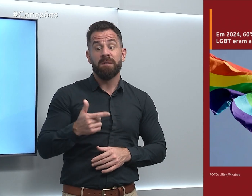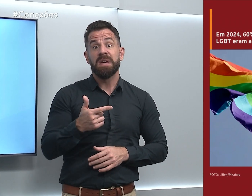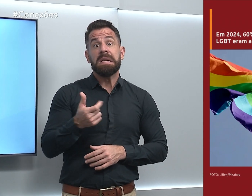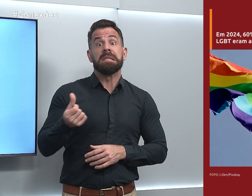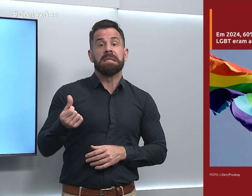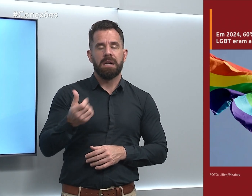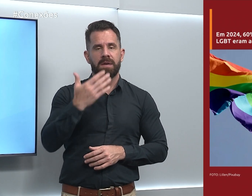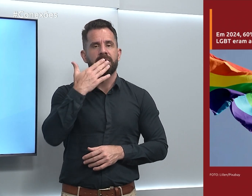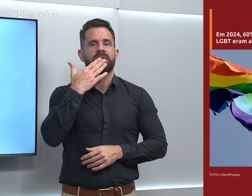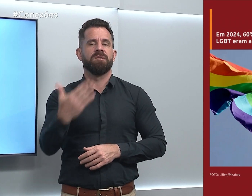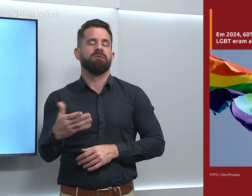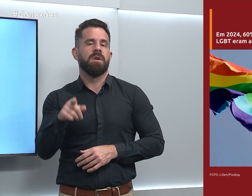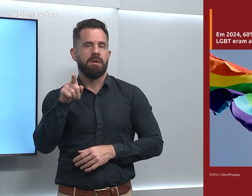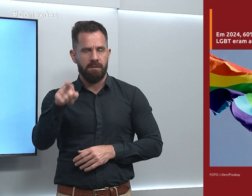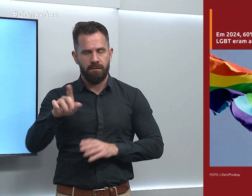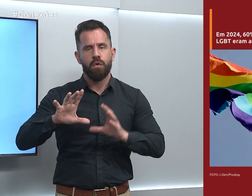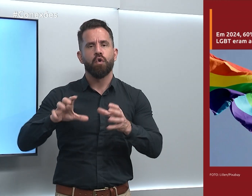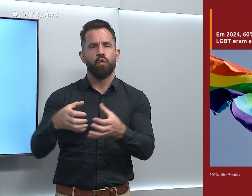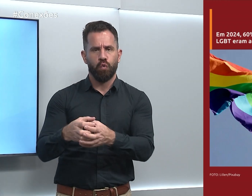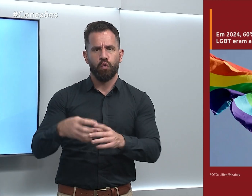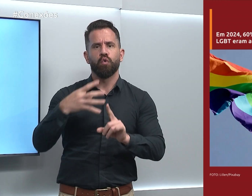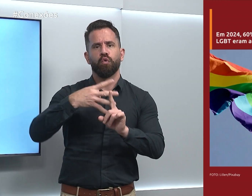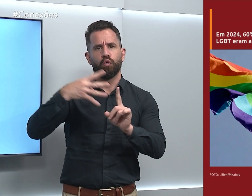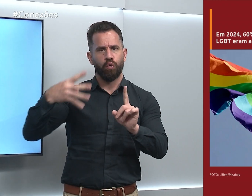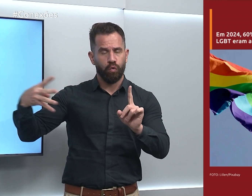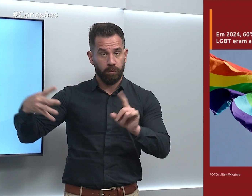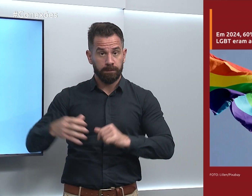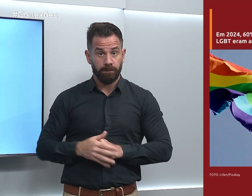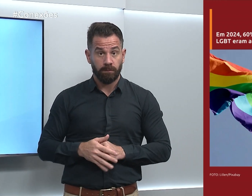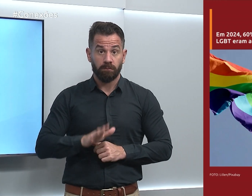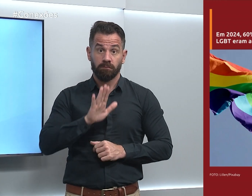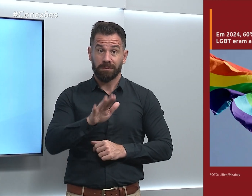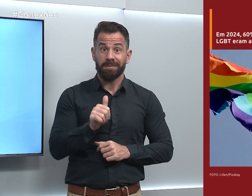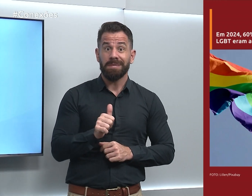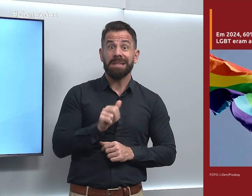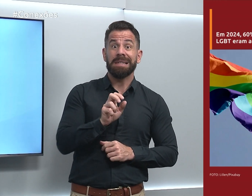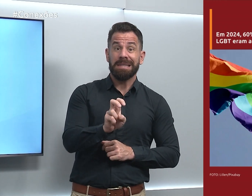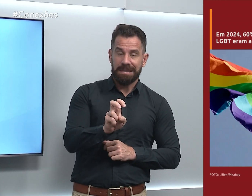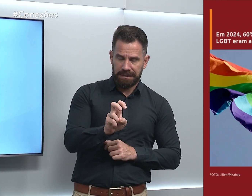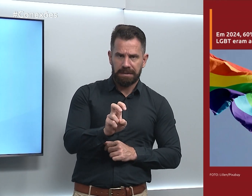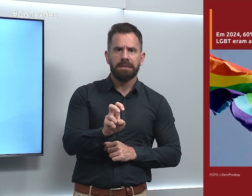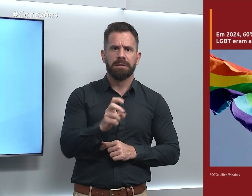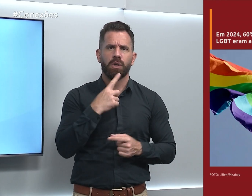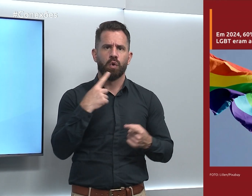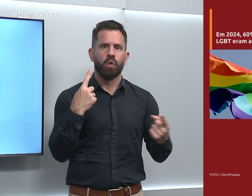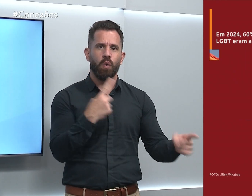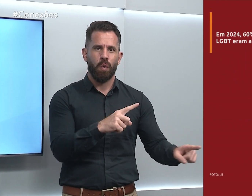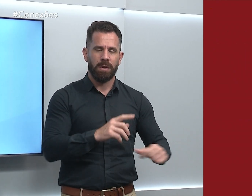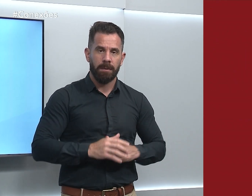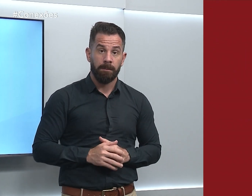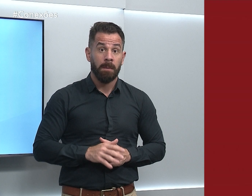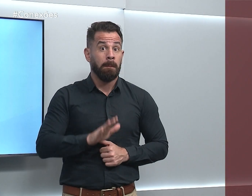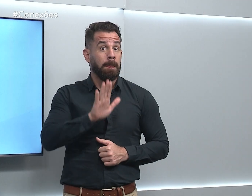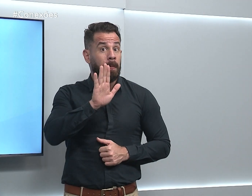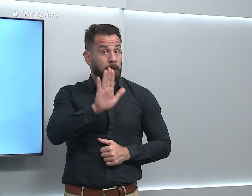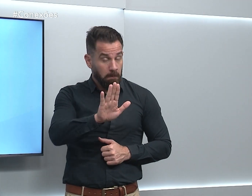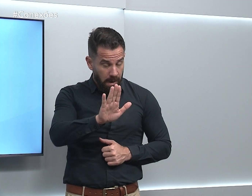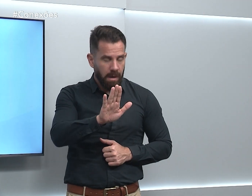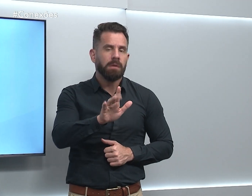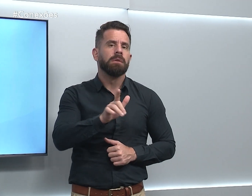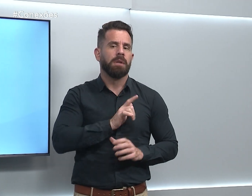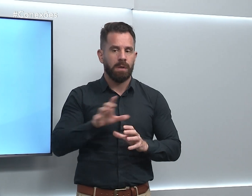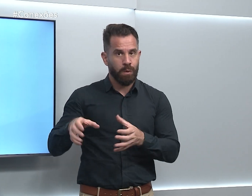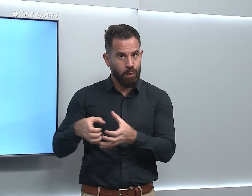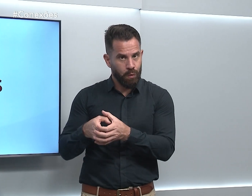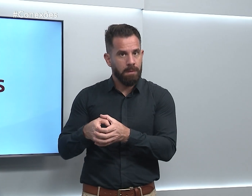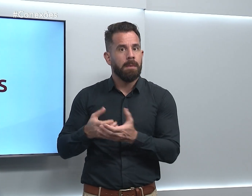às causas defendidas por essa comunidade. Apenas 15 foram desfavoráveis. Por outro lado, o estudo apontou